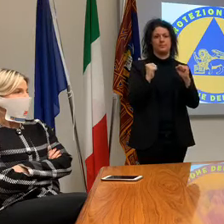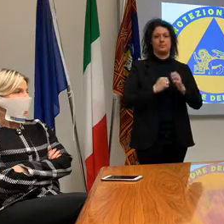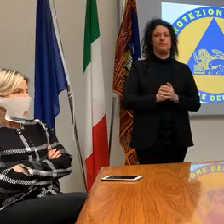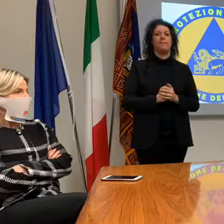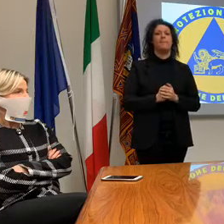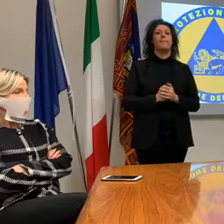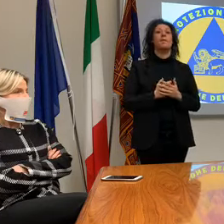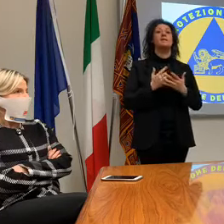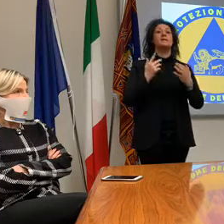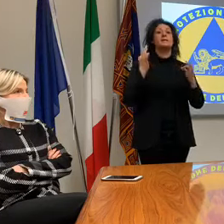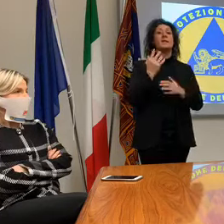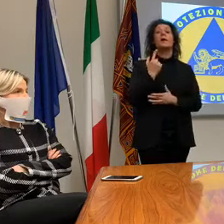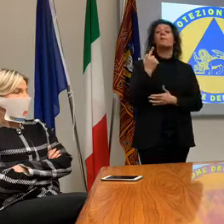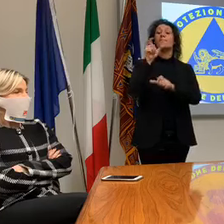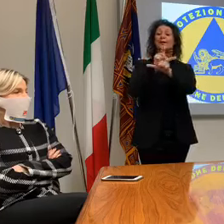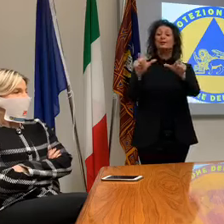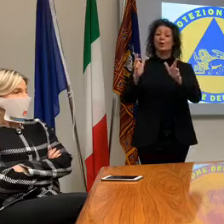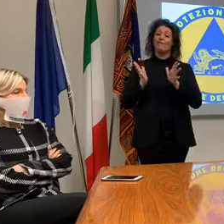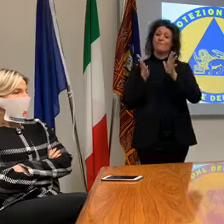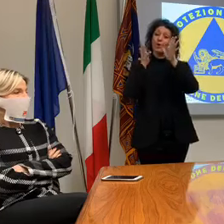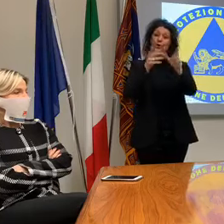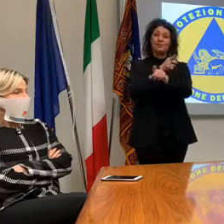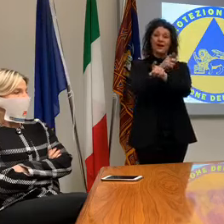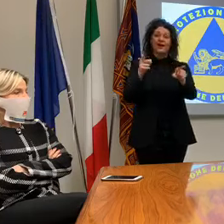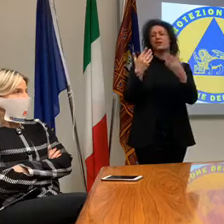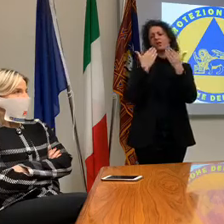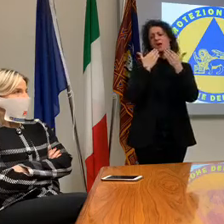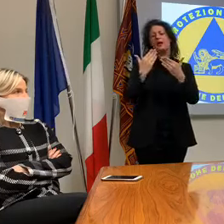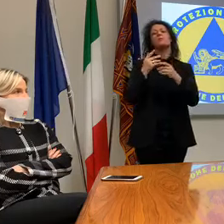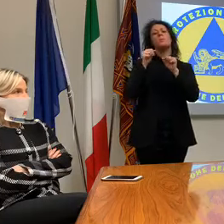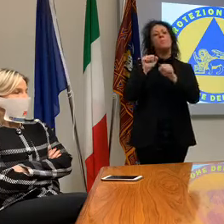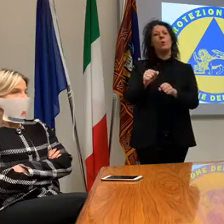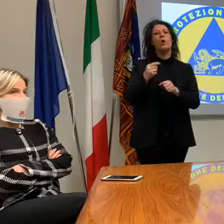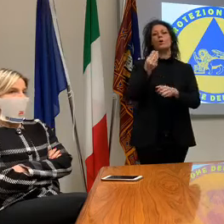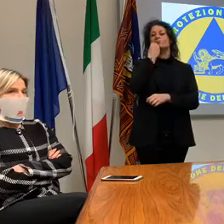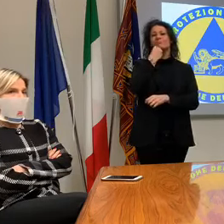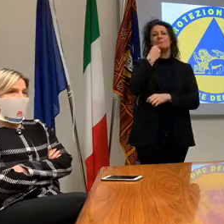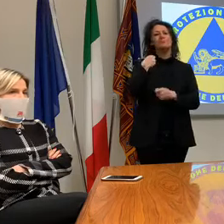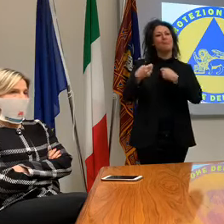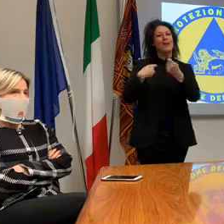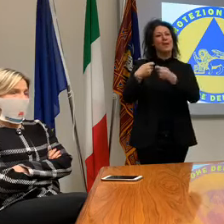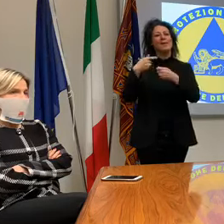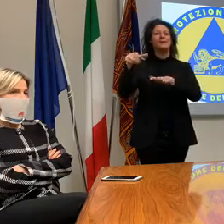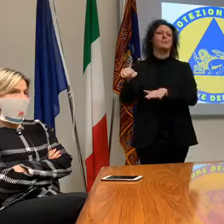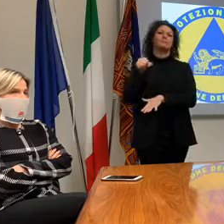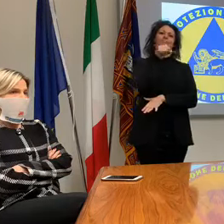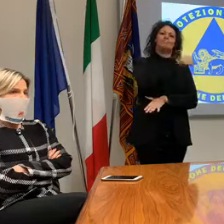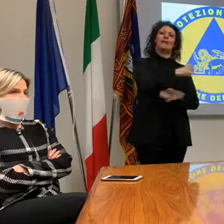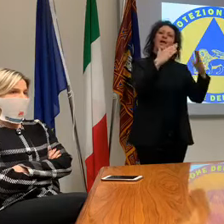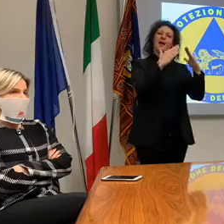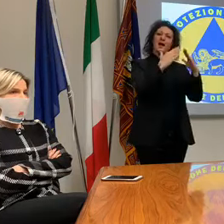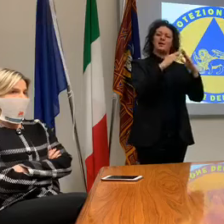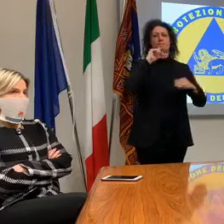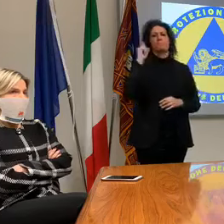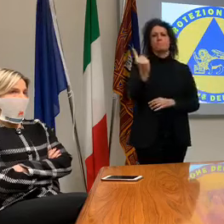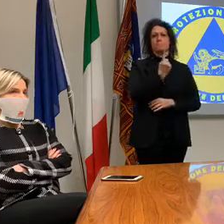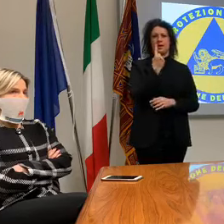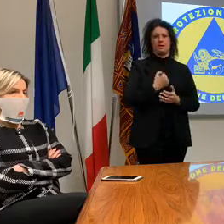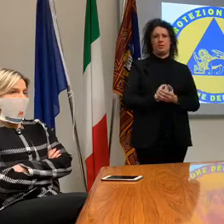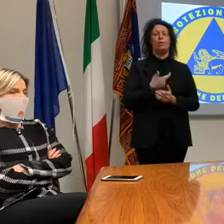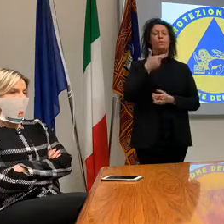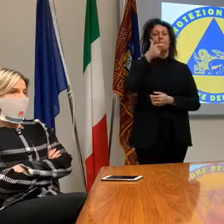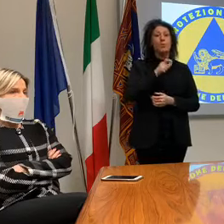un volontariato che ringrazio tutti che riescono a portare la spesa a casa agli anziani, meglio ancora. Meno contatti abbiamo tutti, giovani,